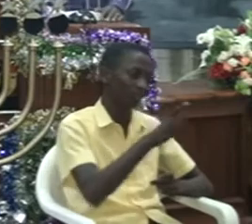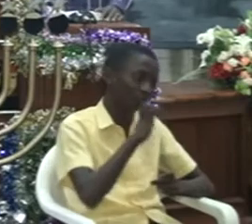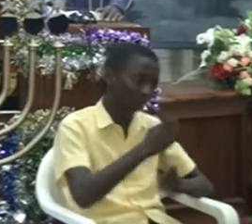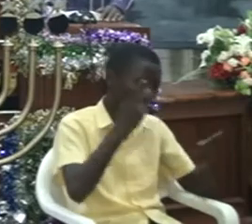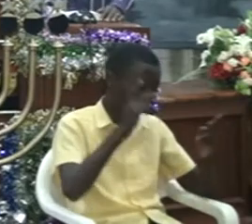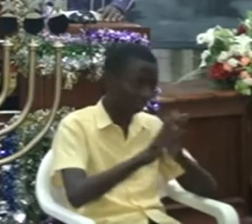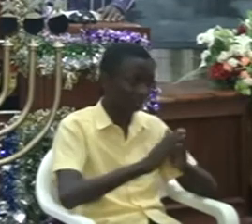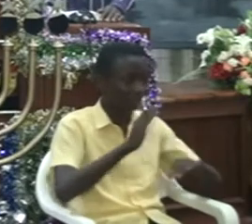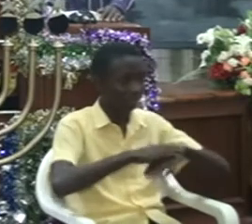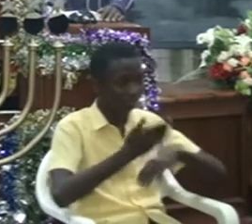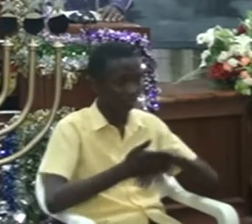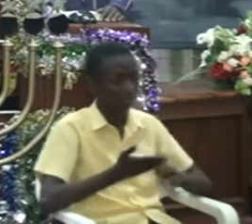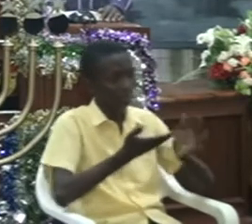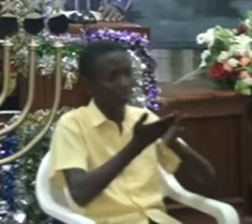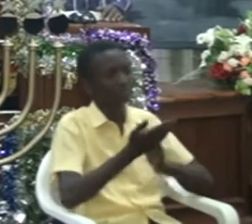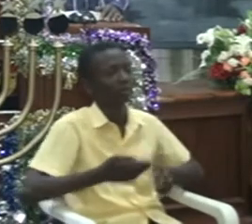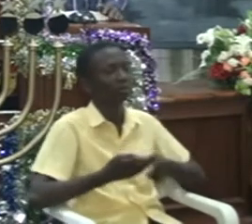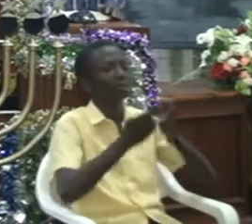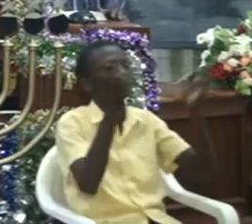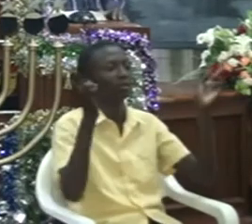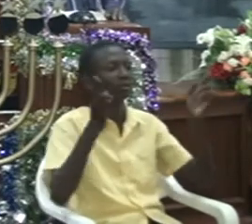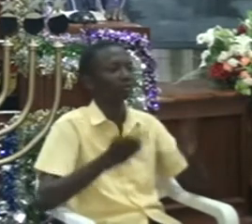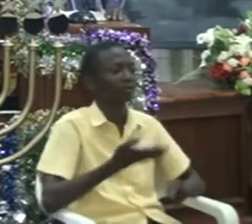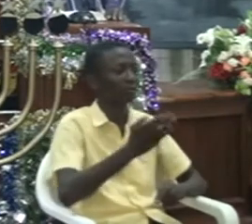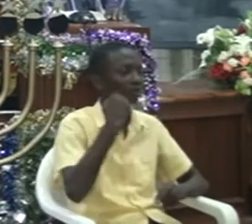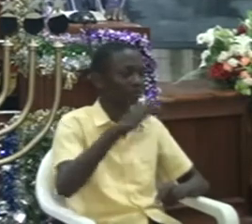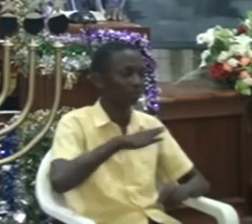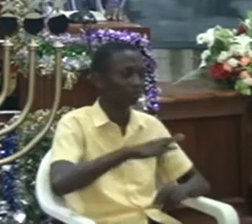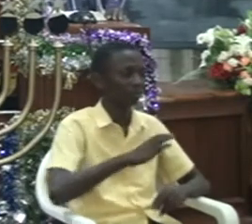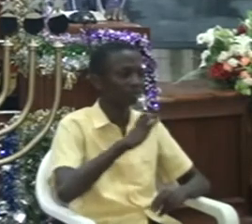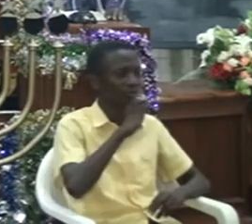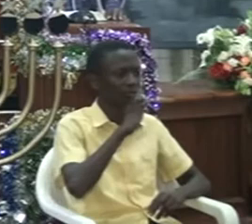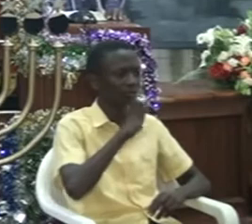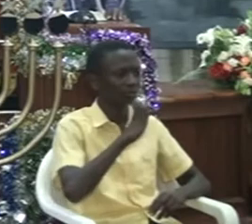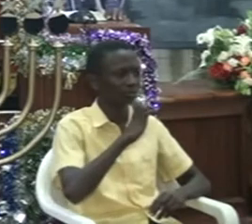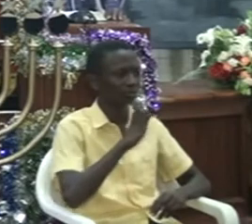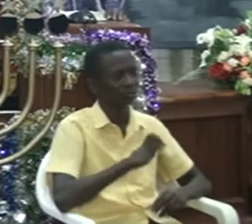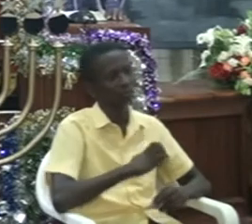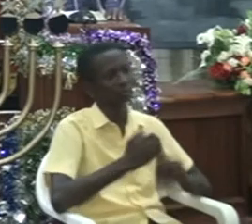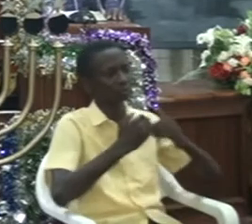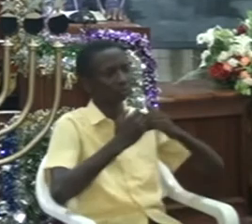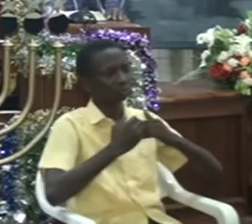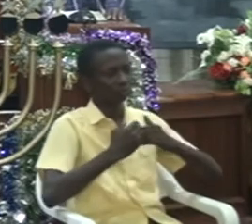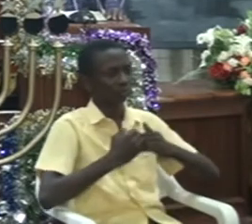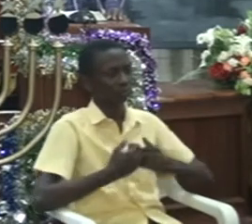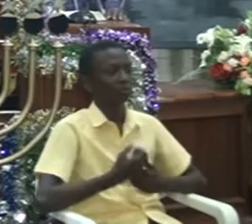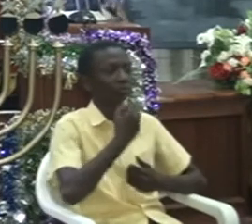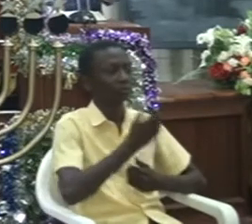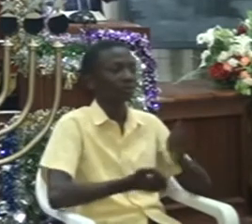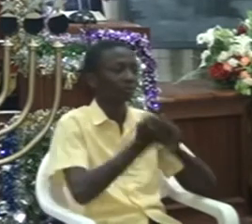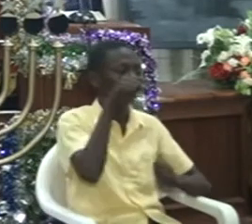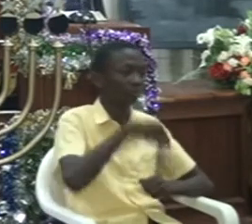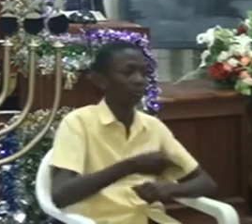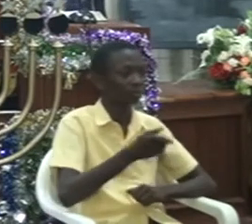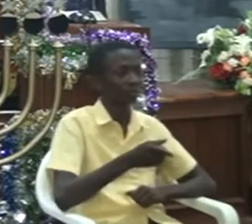kisha baada pa la révélation, wanjia tu ya ufunuo. Cette femme est au-delà d'appeler ça comme prophète. Il dit au